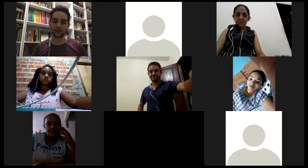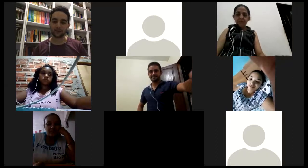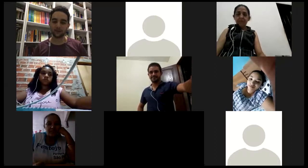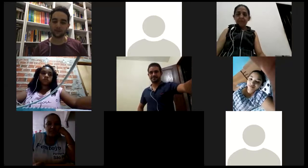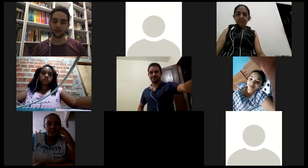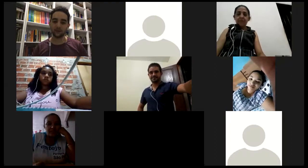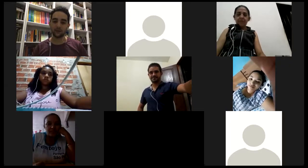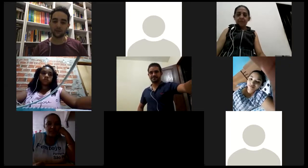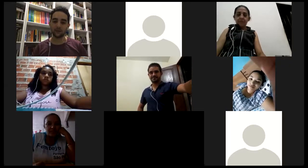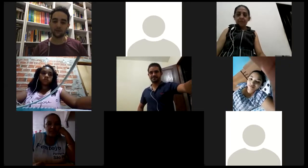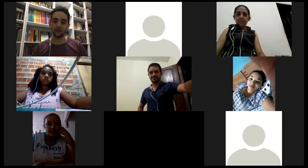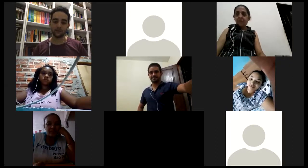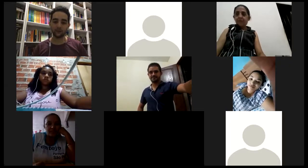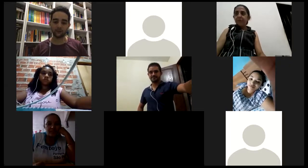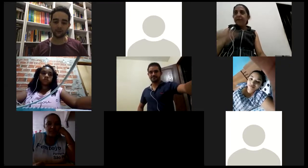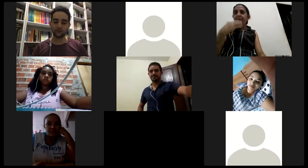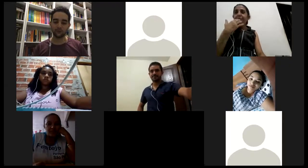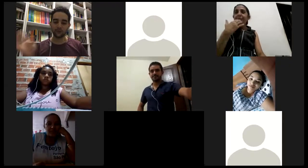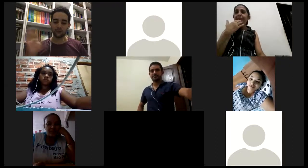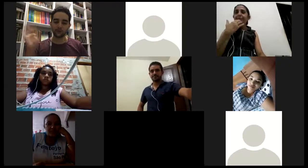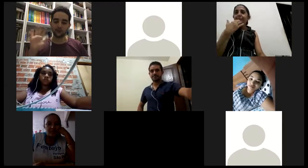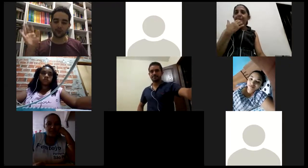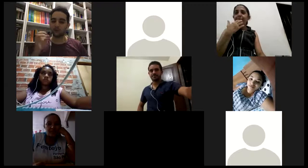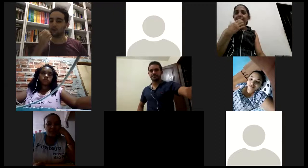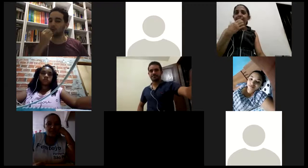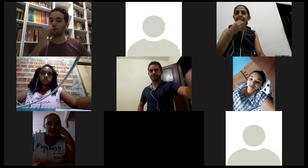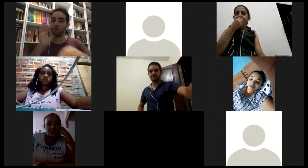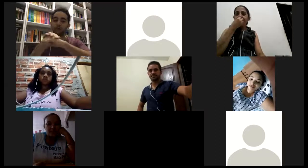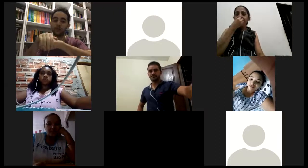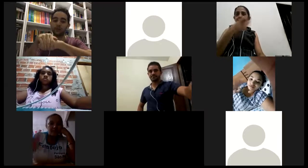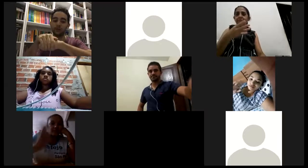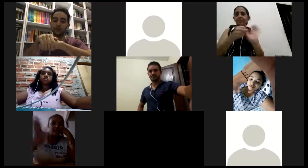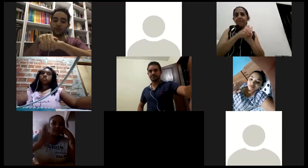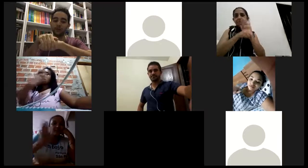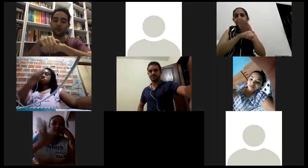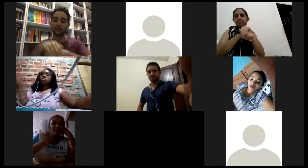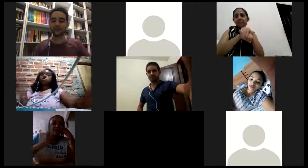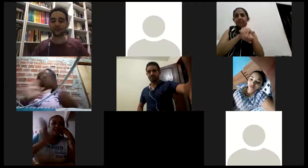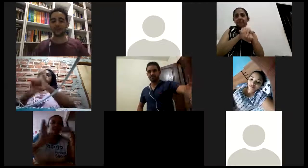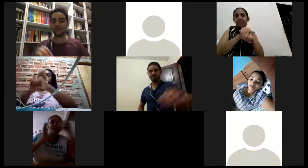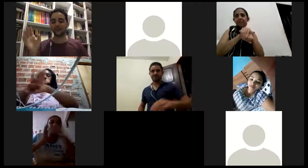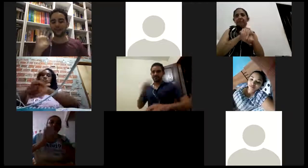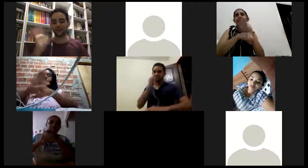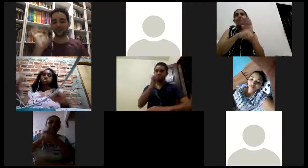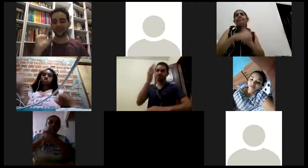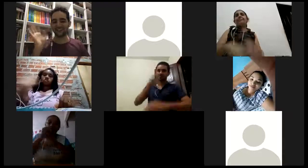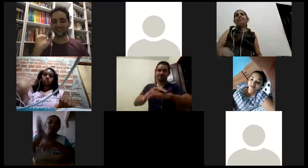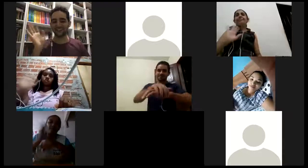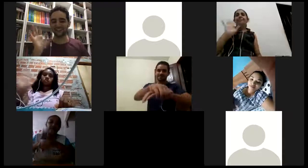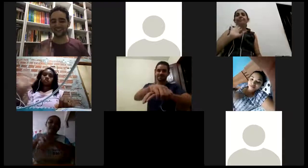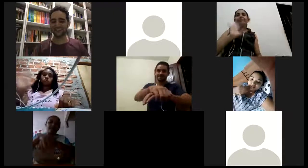de sábado. Uma boa noite para todo mundo. Tchau. Boa noite. Tchau.